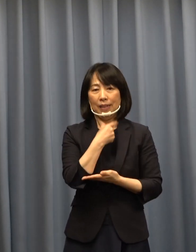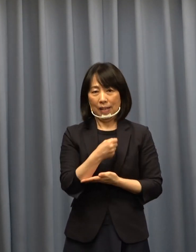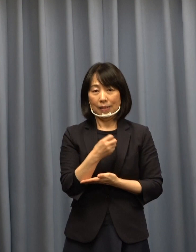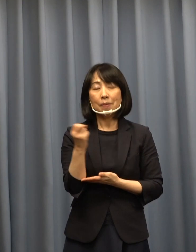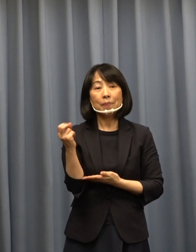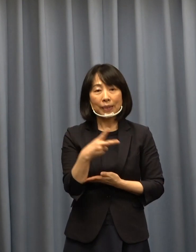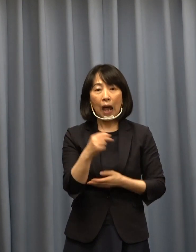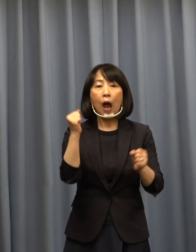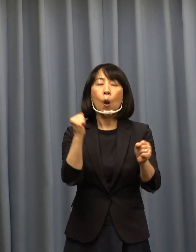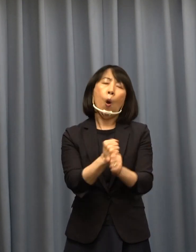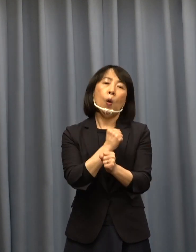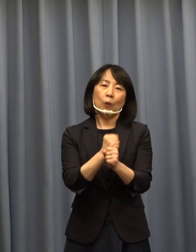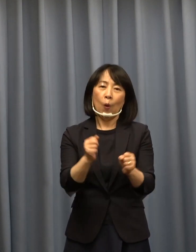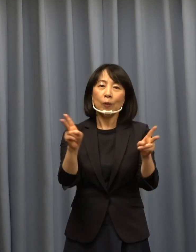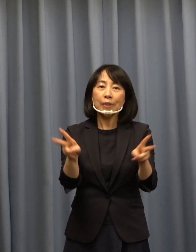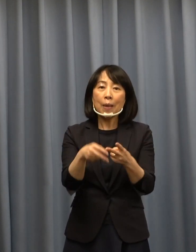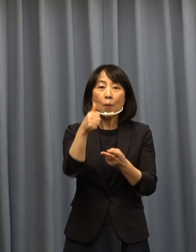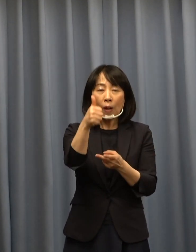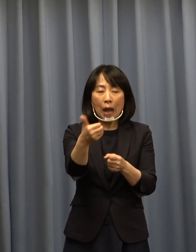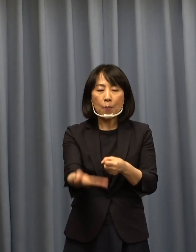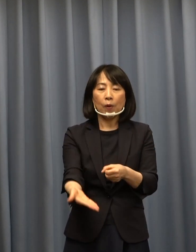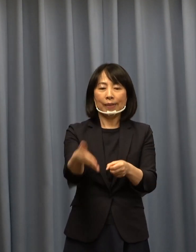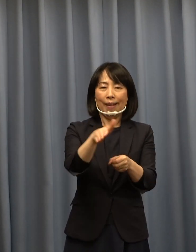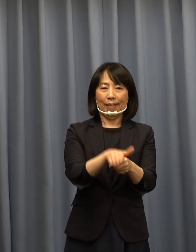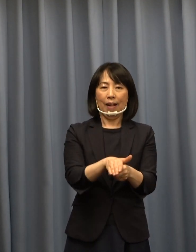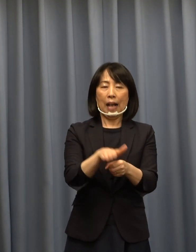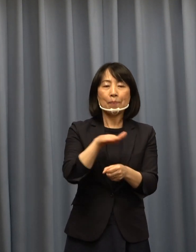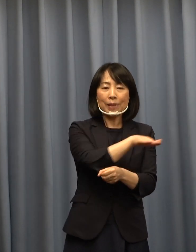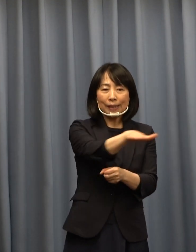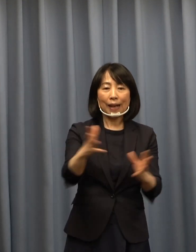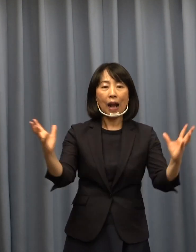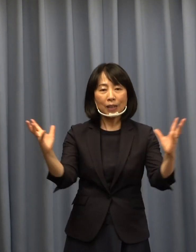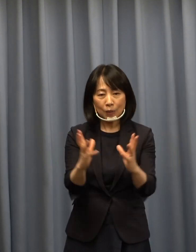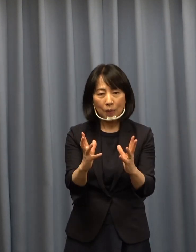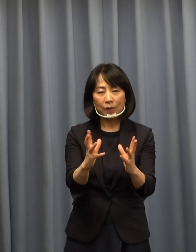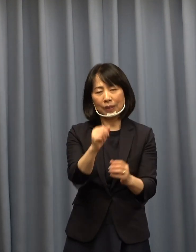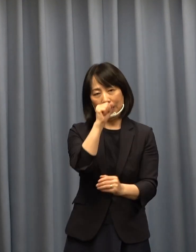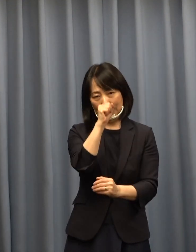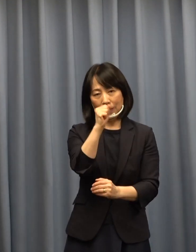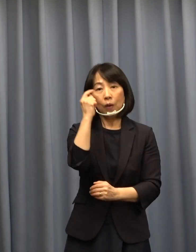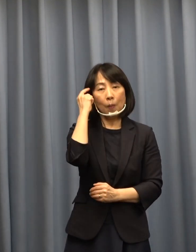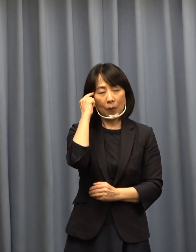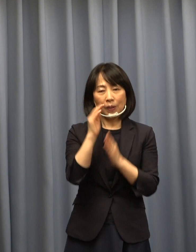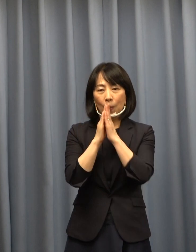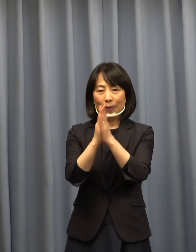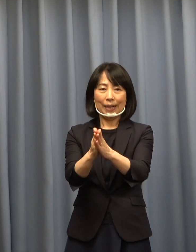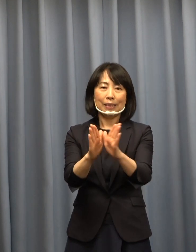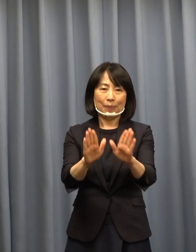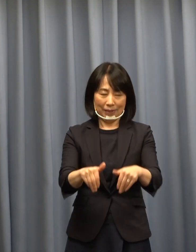家が入ってますけれども、こんな一堂に会することは意味があると考えて、お願いをさせていただきました。